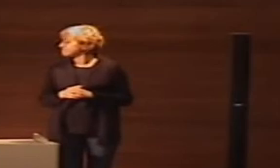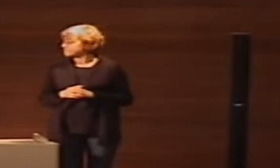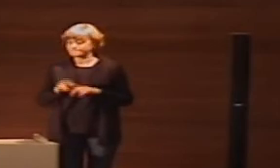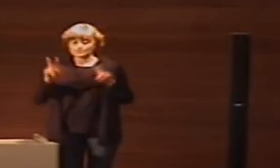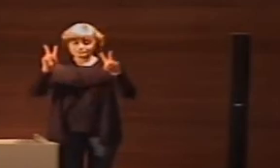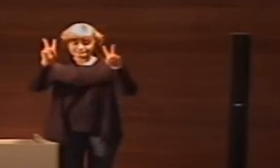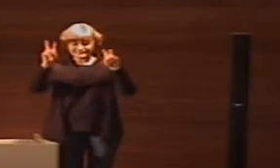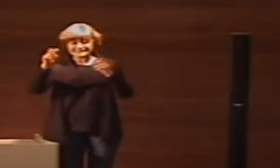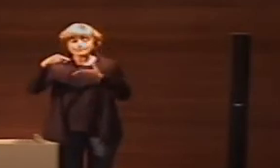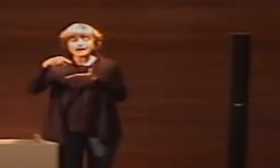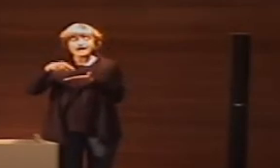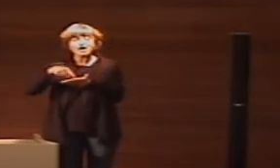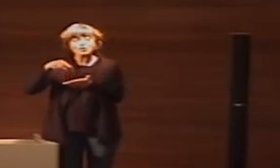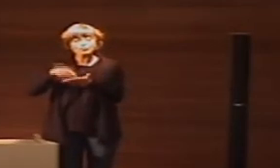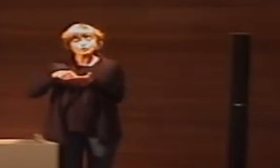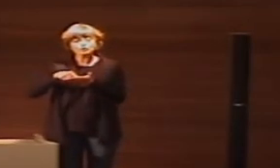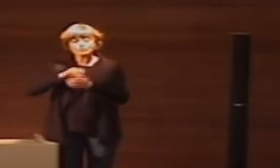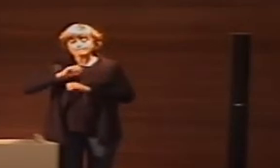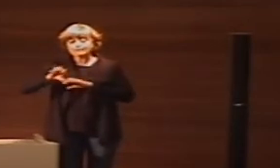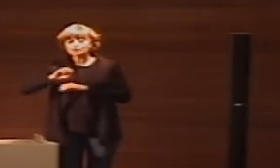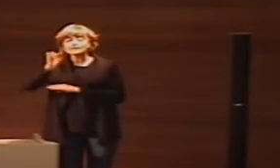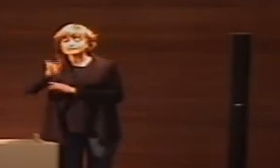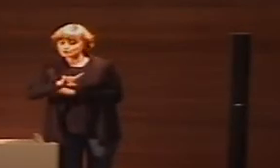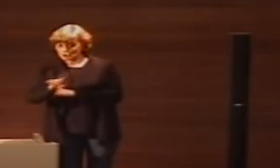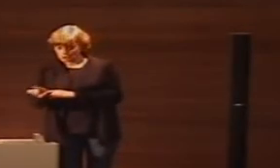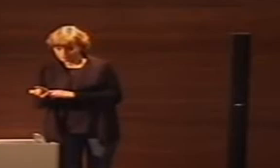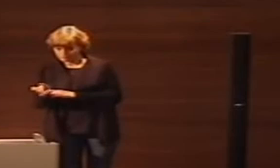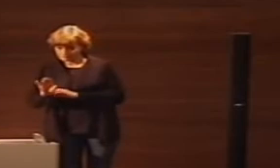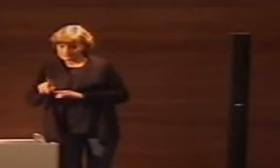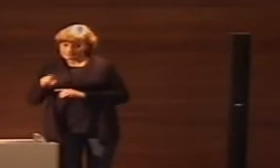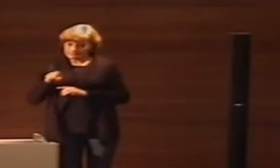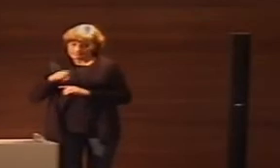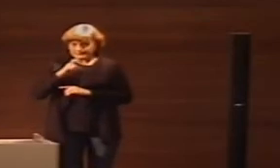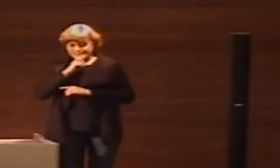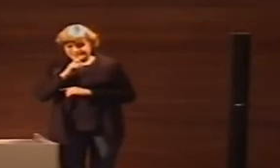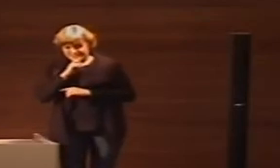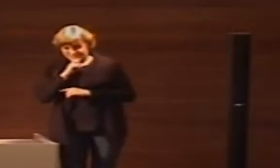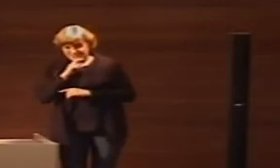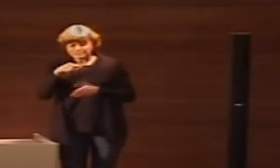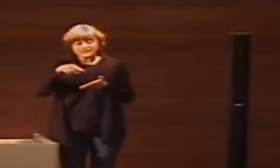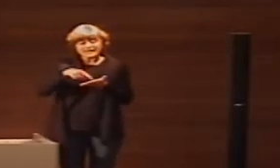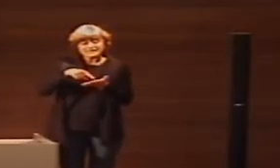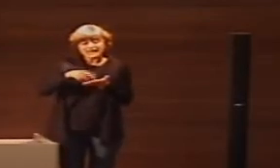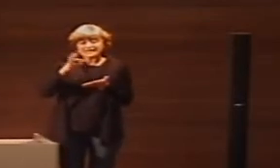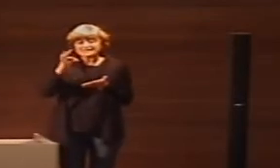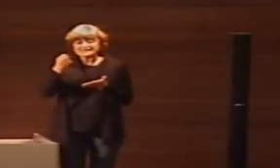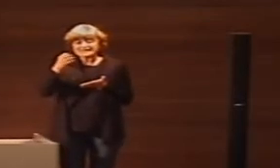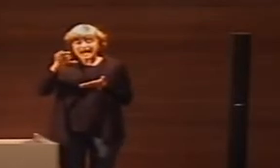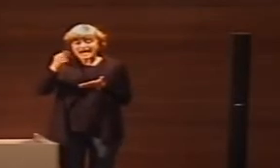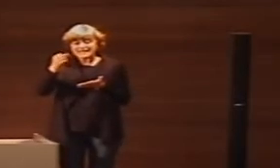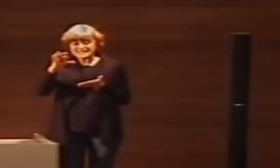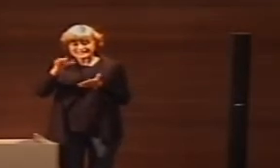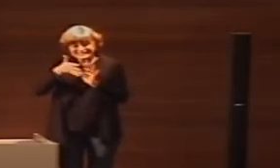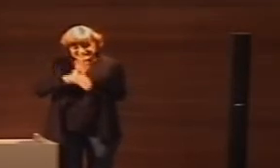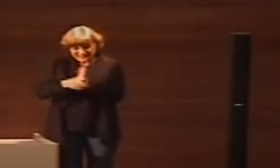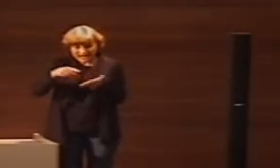Sobre tasas de residuos, bueno, esto también es un mundo. Las tasas de residuos es el instrumento que los municipios utilizan para